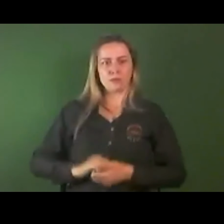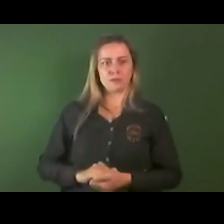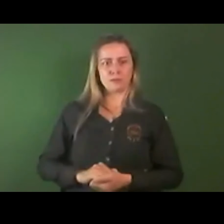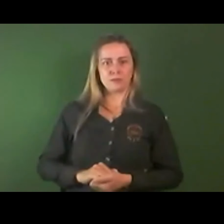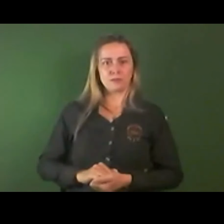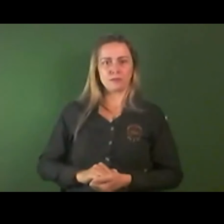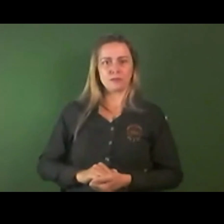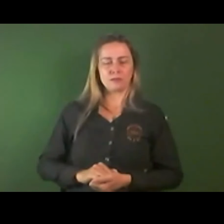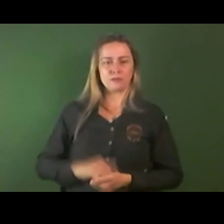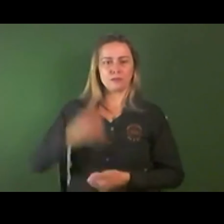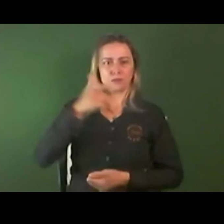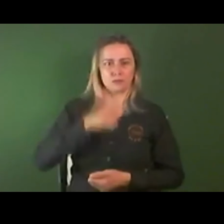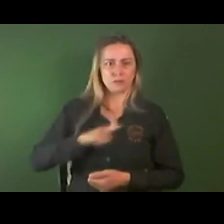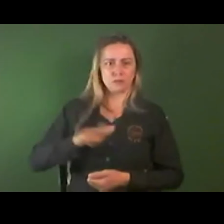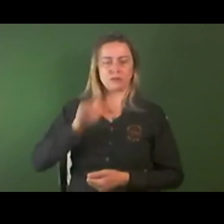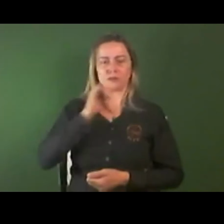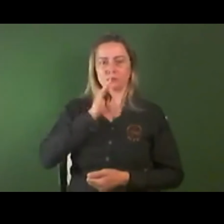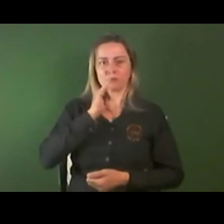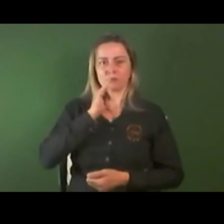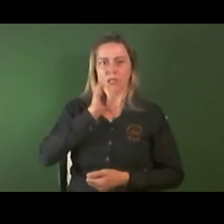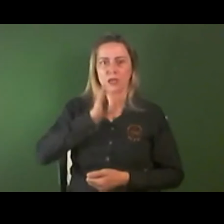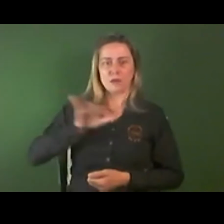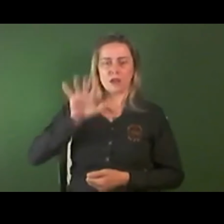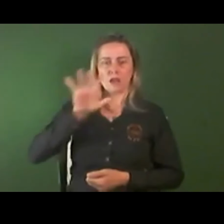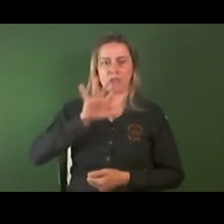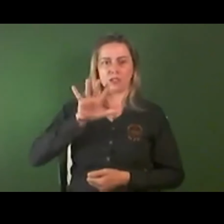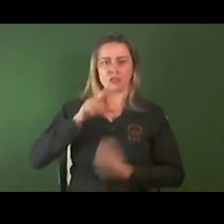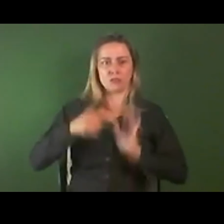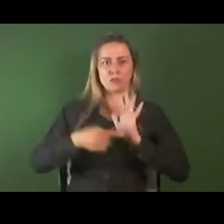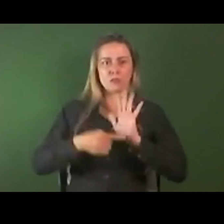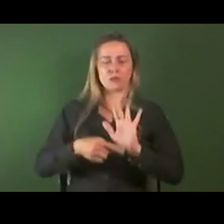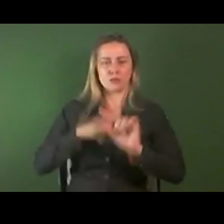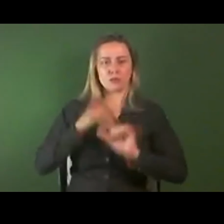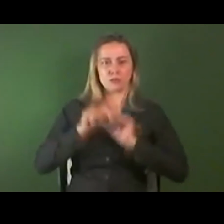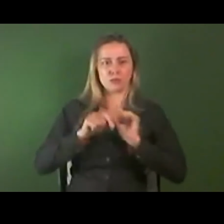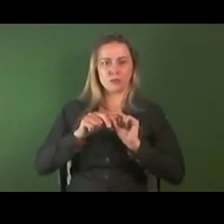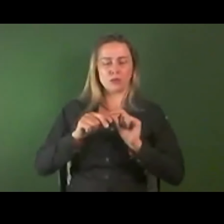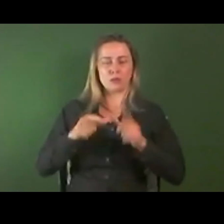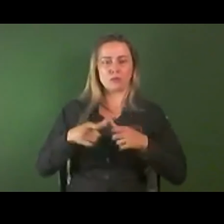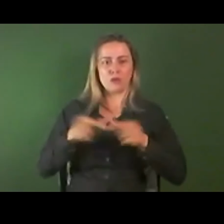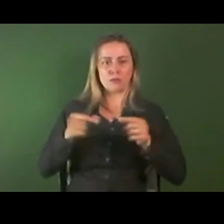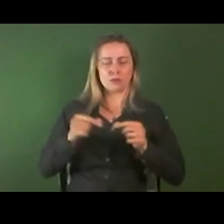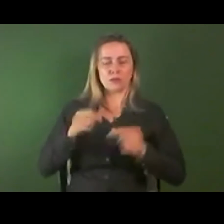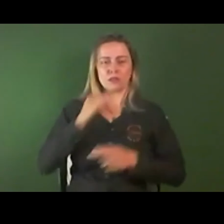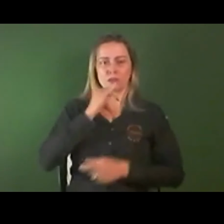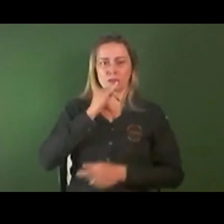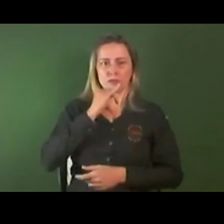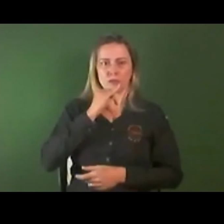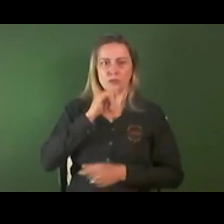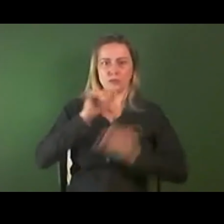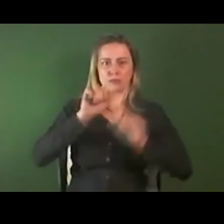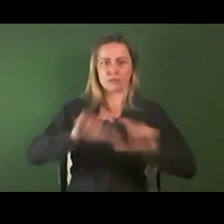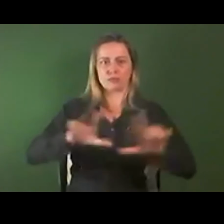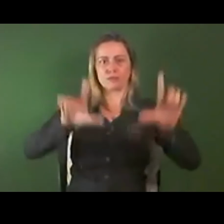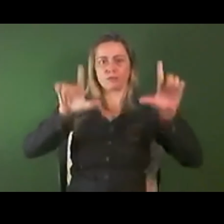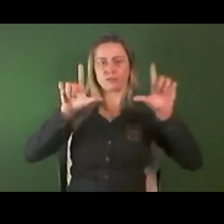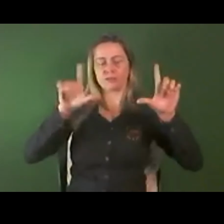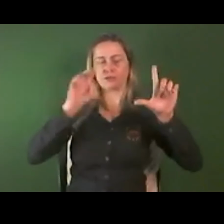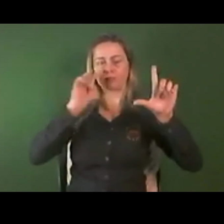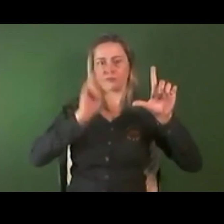E aí, de novo, aqui, as imagens elas vão mostrando, né? O Japão aqui, por exemplo, isso é um outdoor, né?